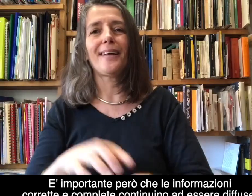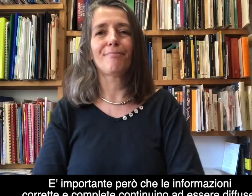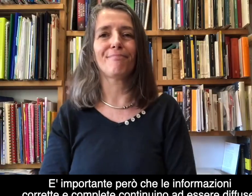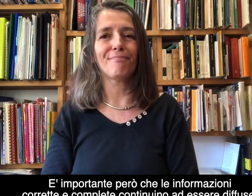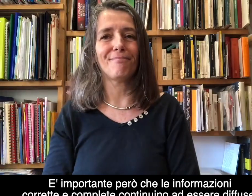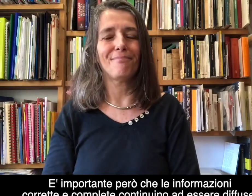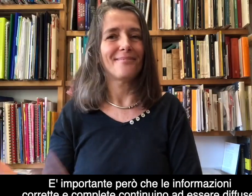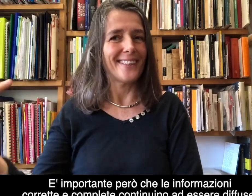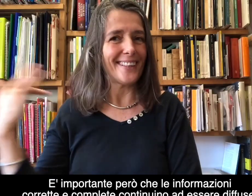saluti a tutti